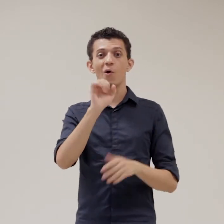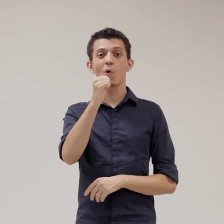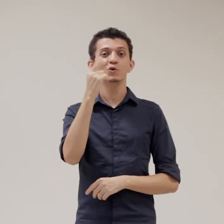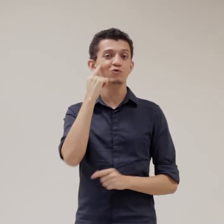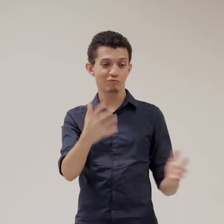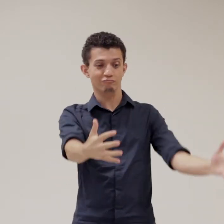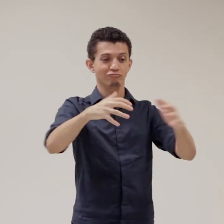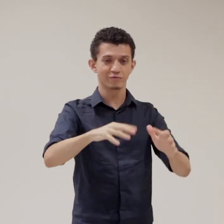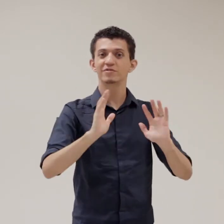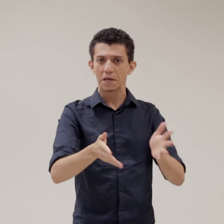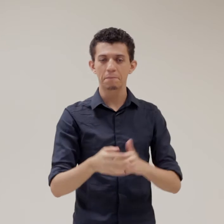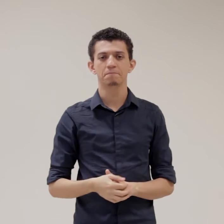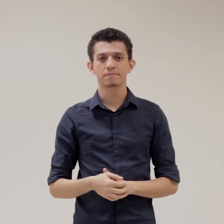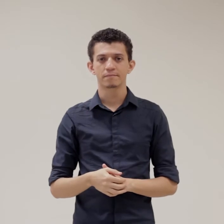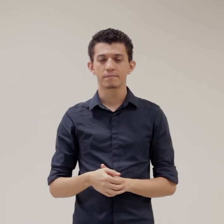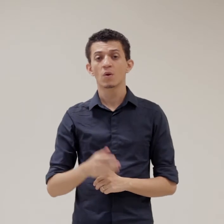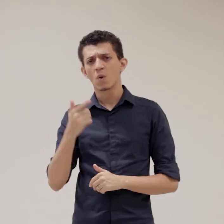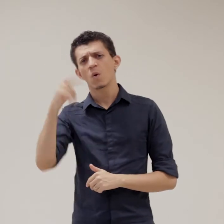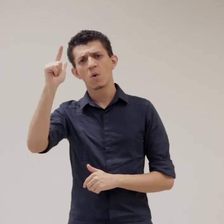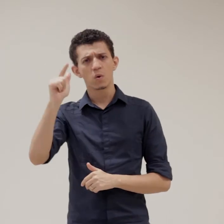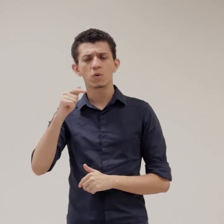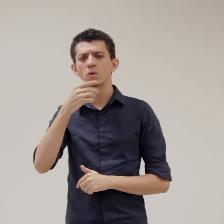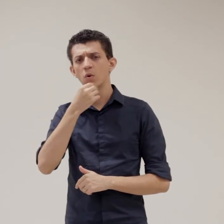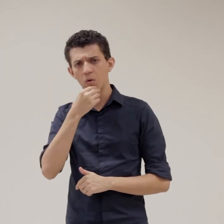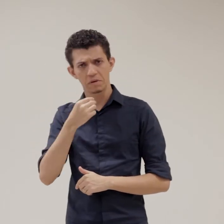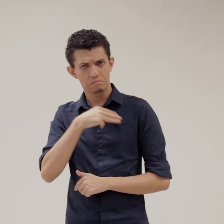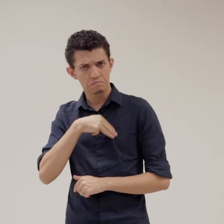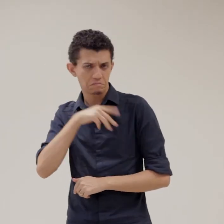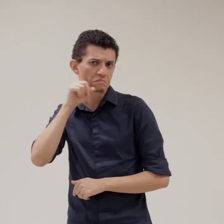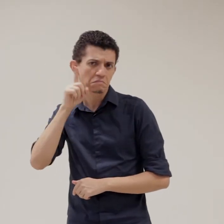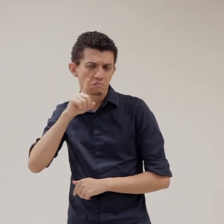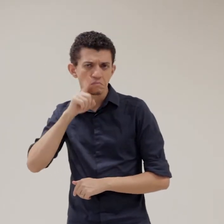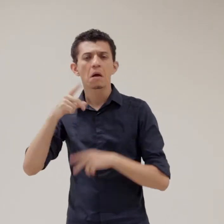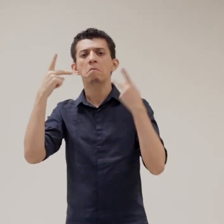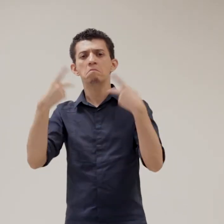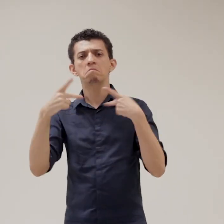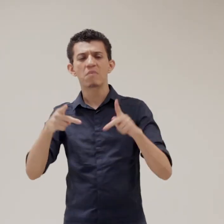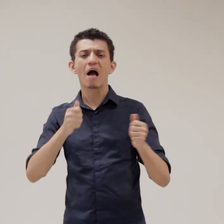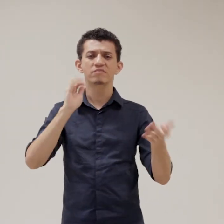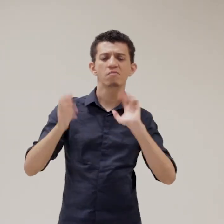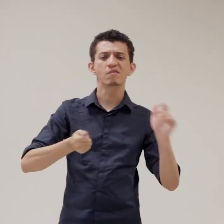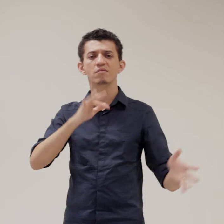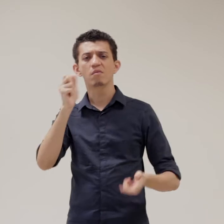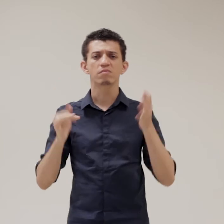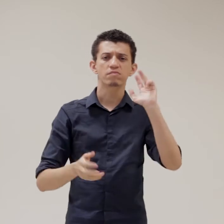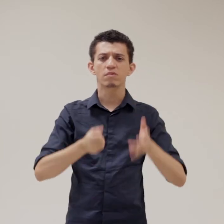mensagens, o Senhor tocou meu coração e me dediquei ao ministério com surdos, lembra Silas. Depois de liderar